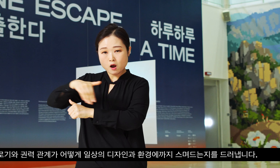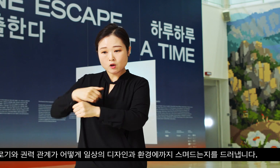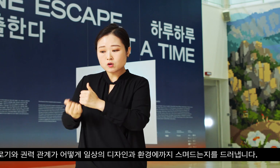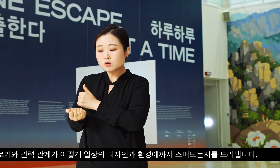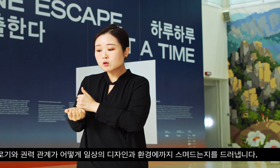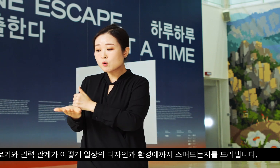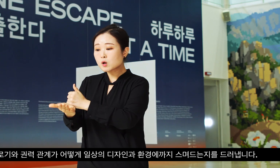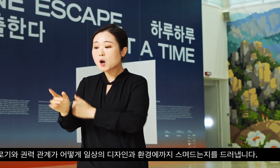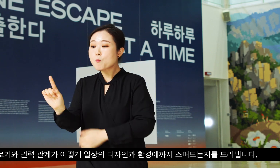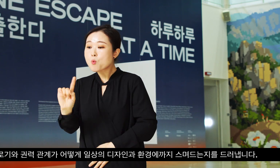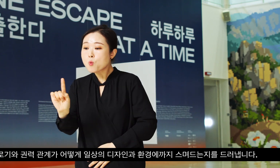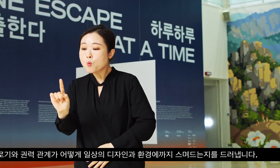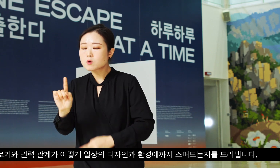스며드는지를 드러냅니다.